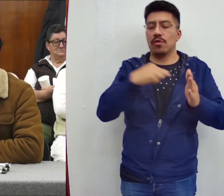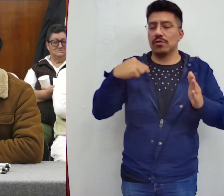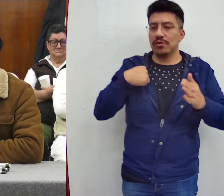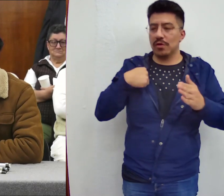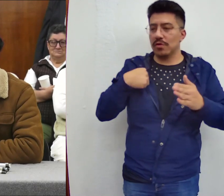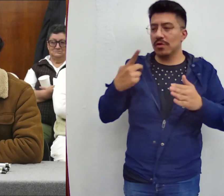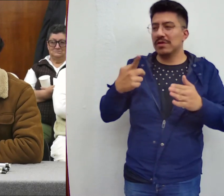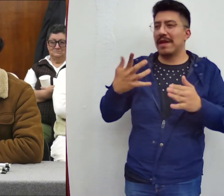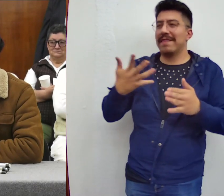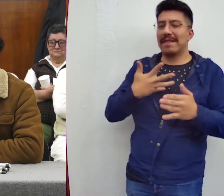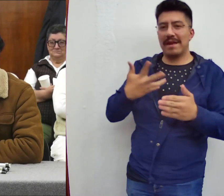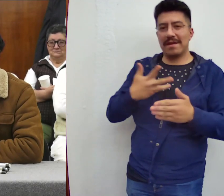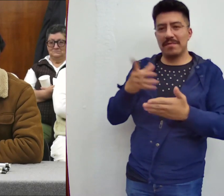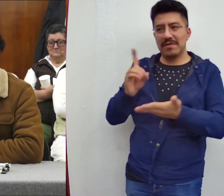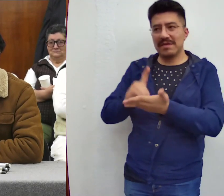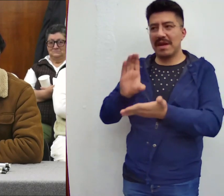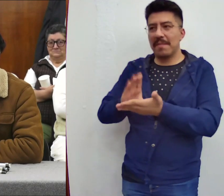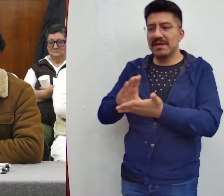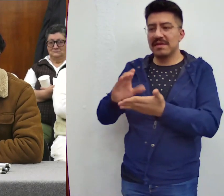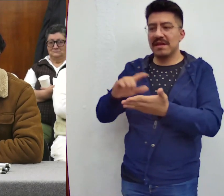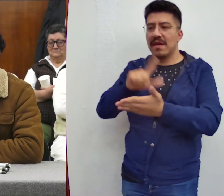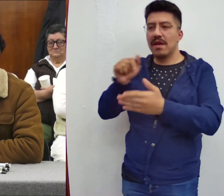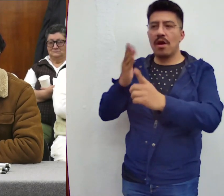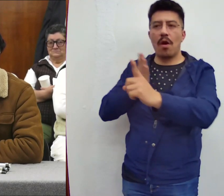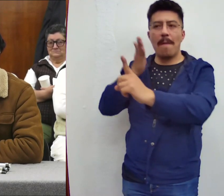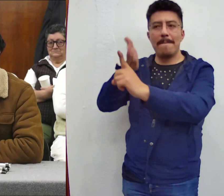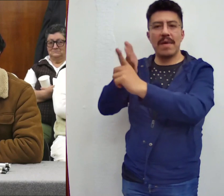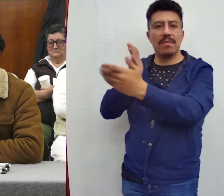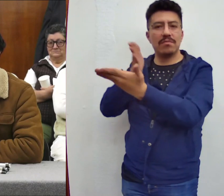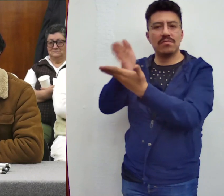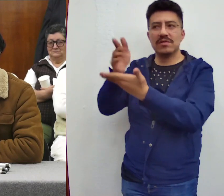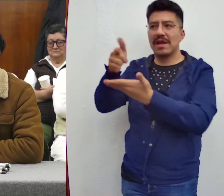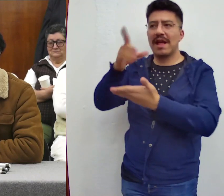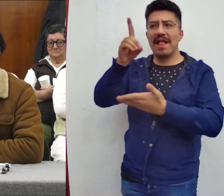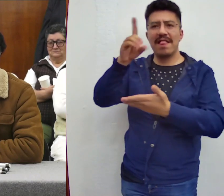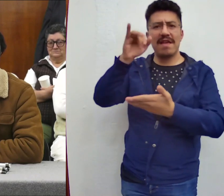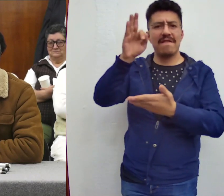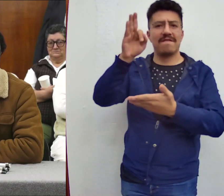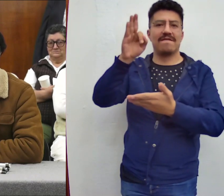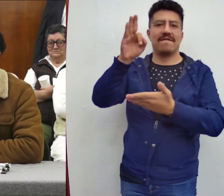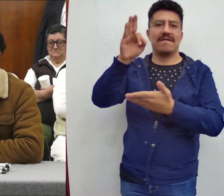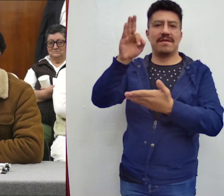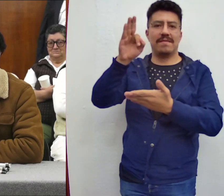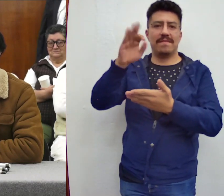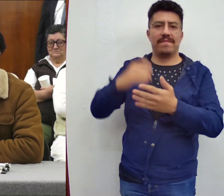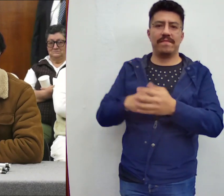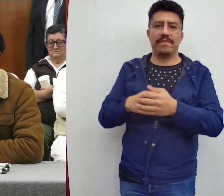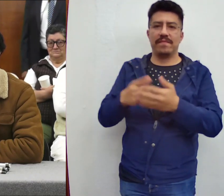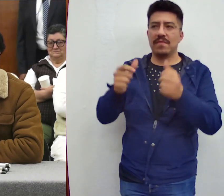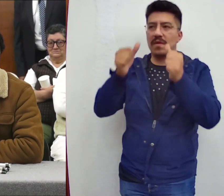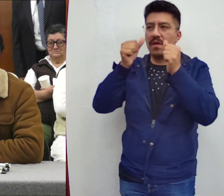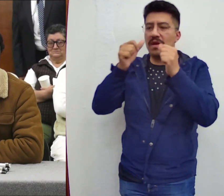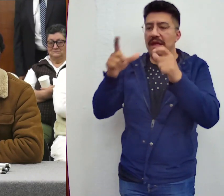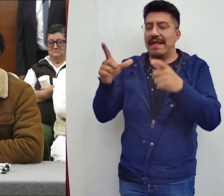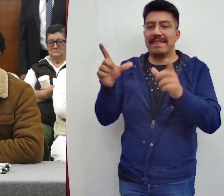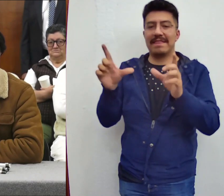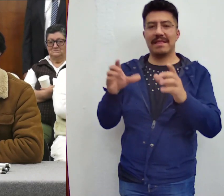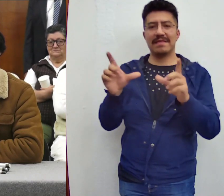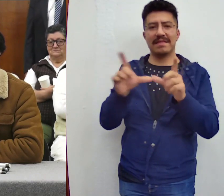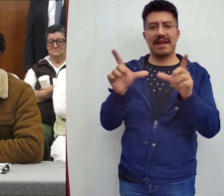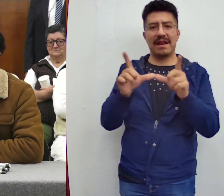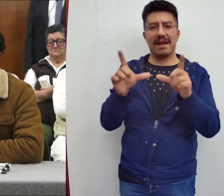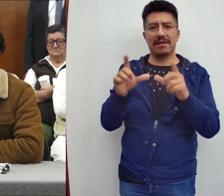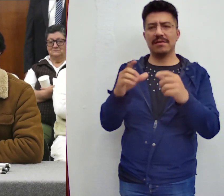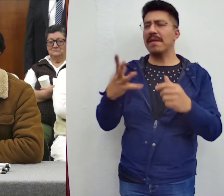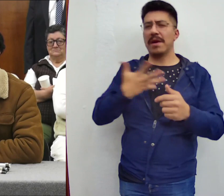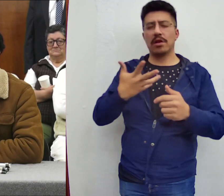DIF, donde para poder obtener la credencial de discapacidad, tenemos que pasar